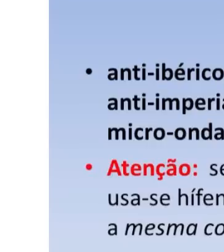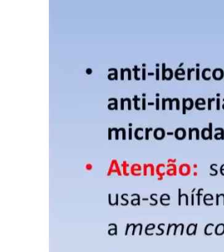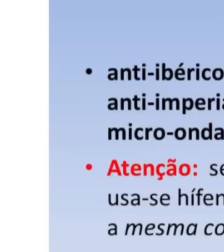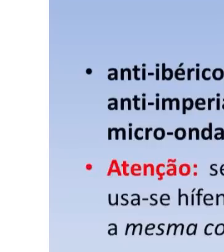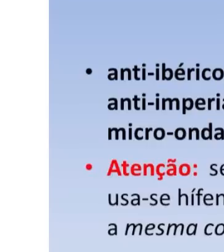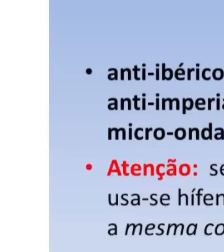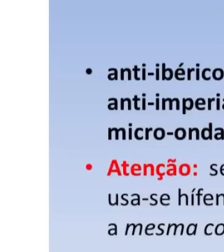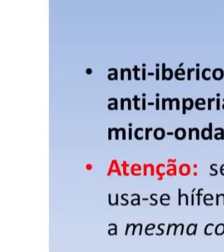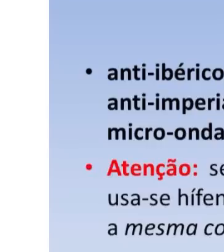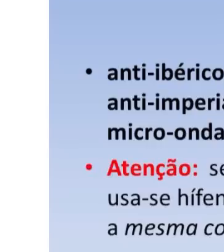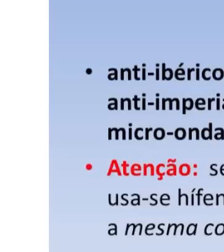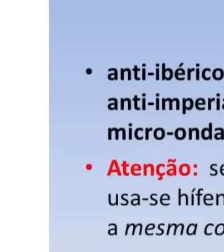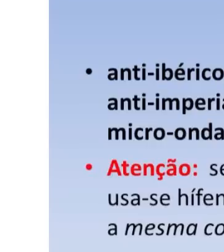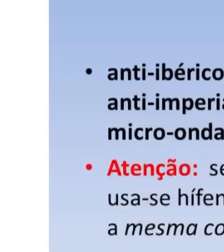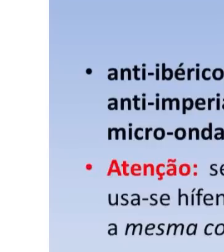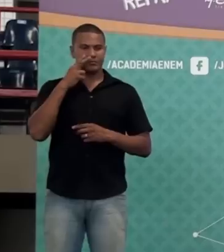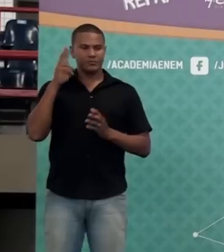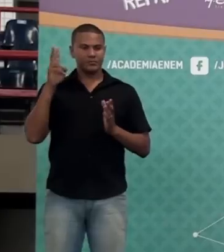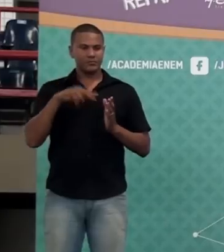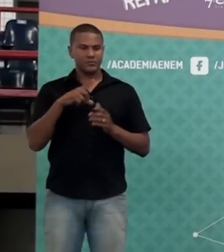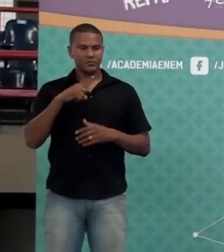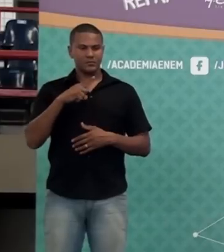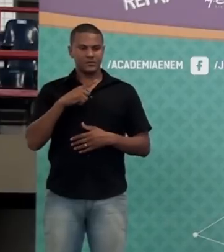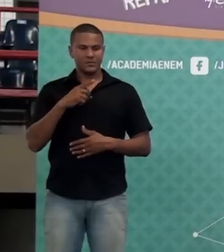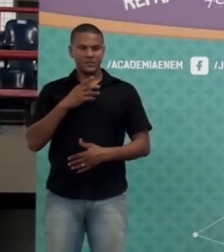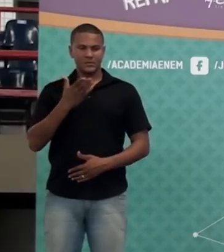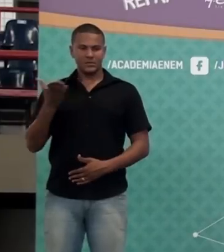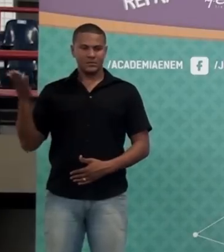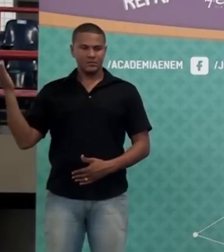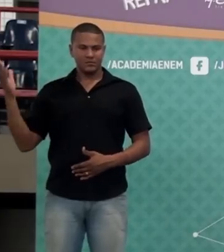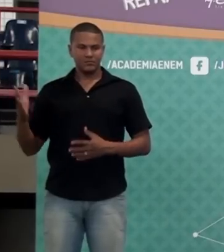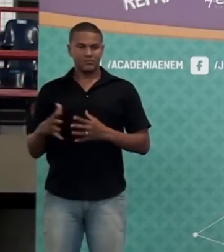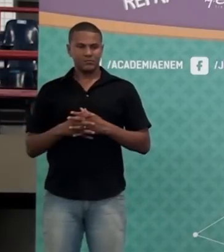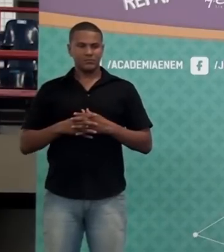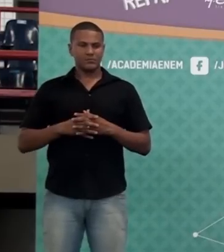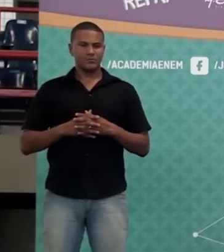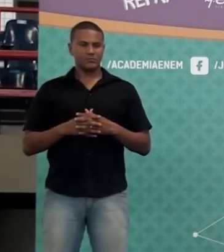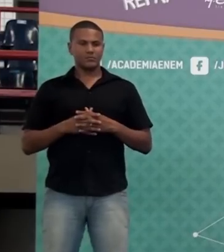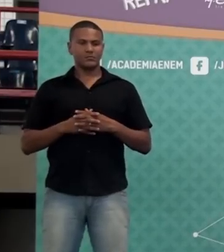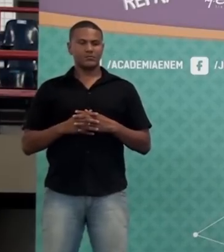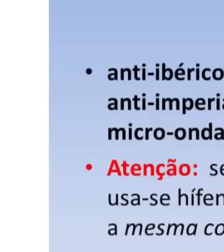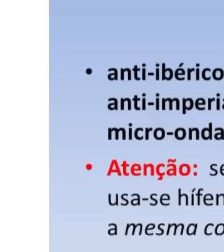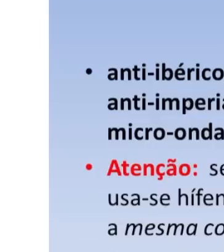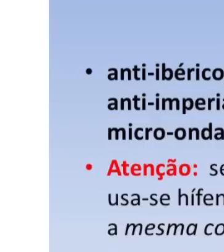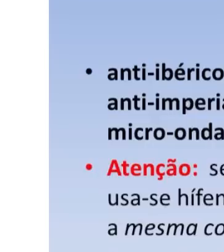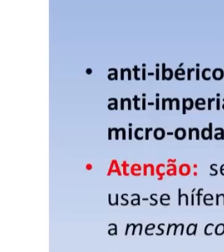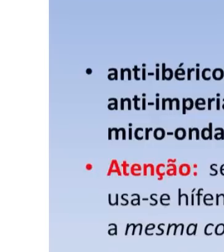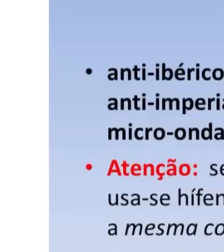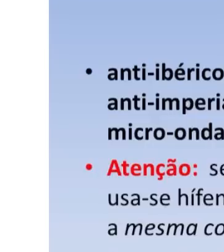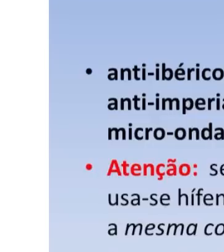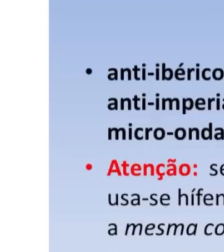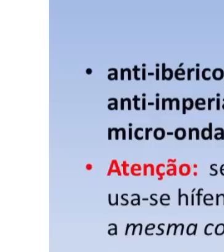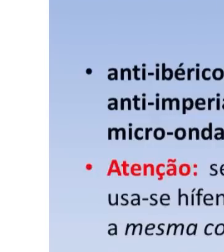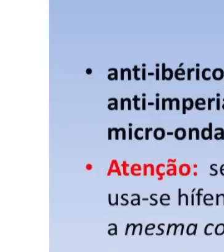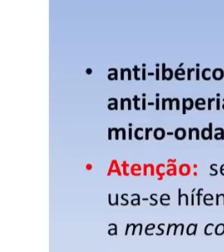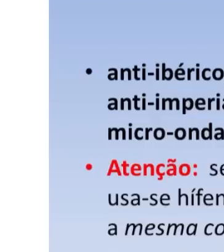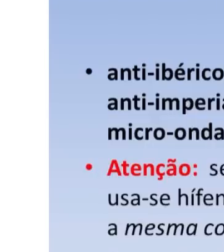para vocês visualizarem isso. Atenção, se o prefixo terminar em